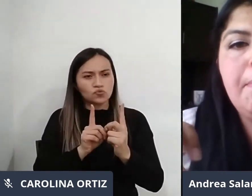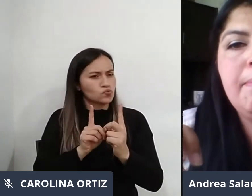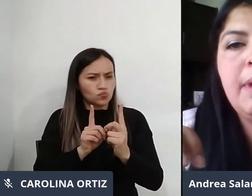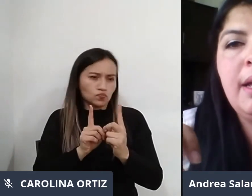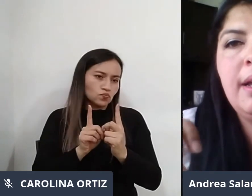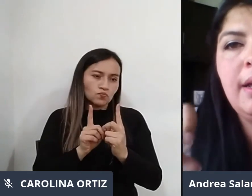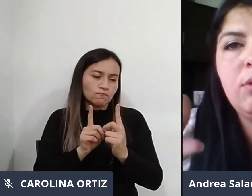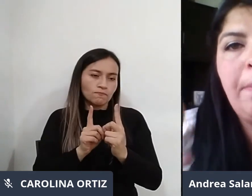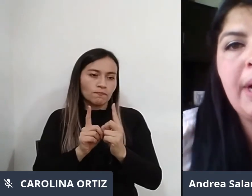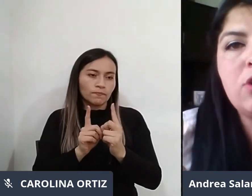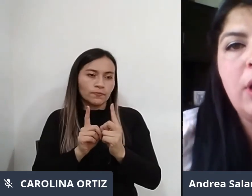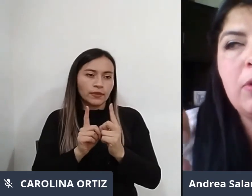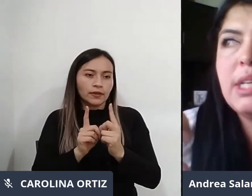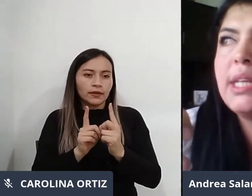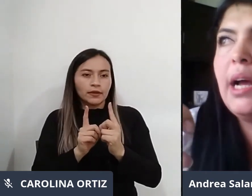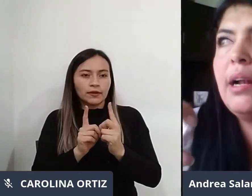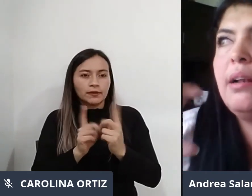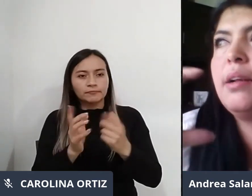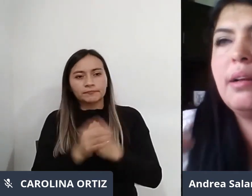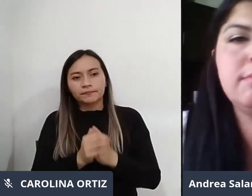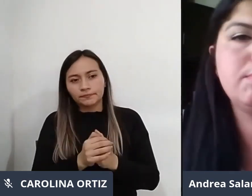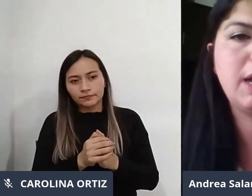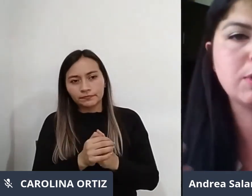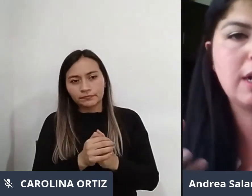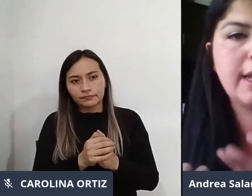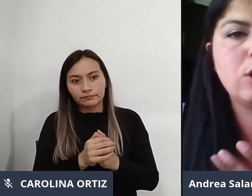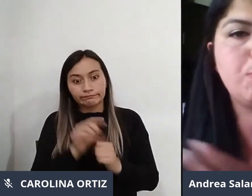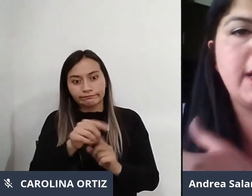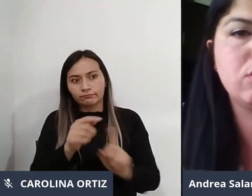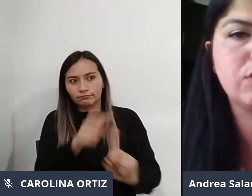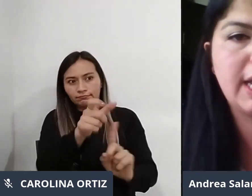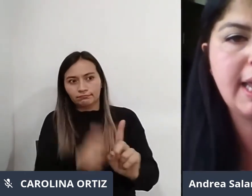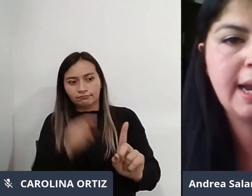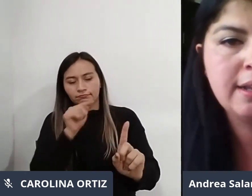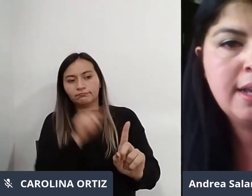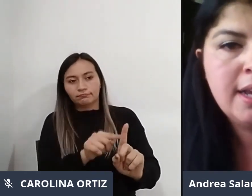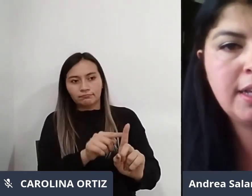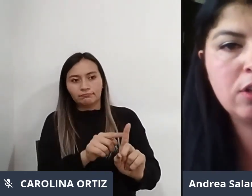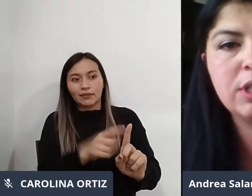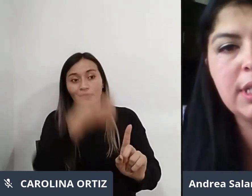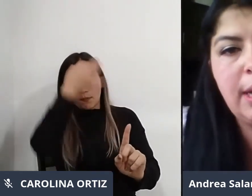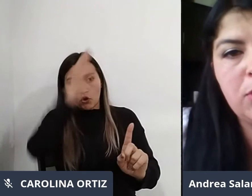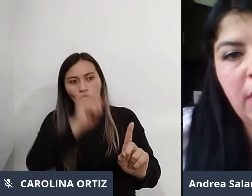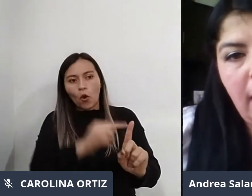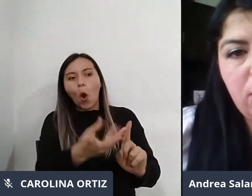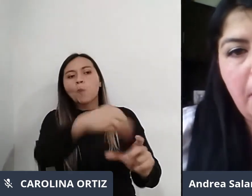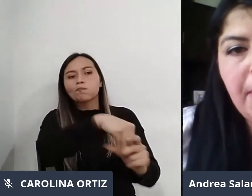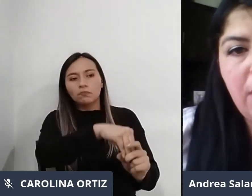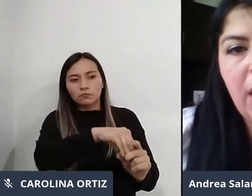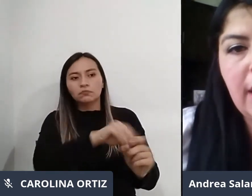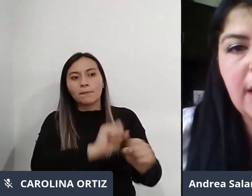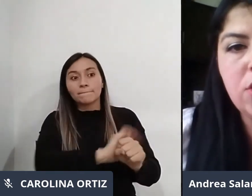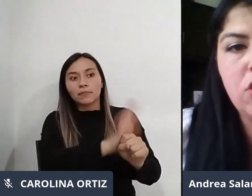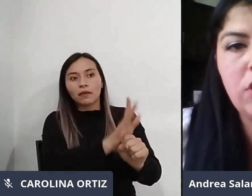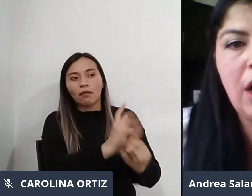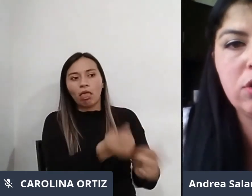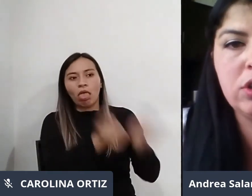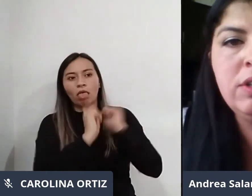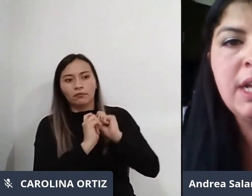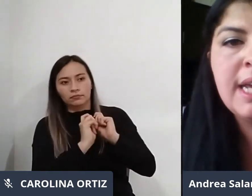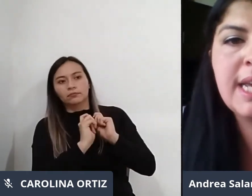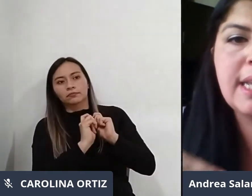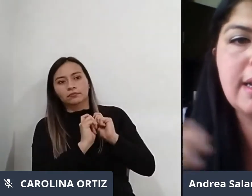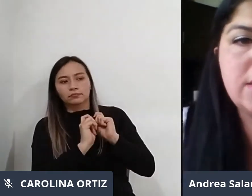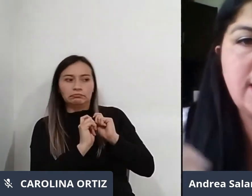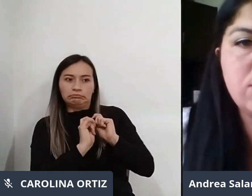potencial, una persona potencial, digamos, alguien que nos puede contagiar, y entonces estamos creando ese miedo a la relación con el